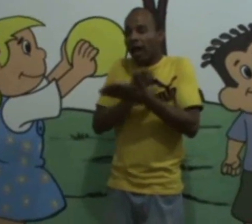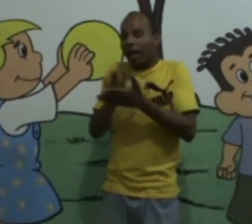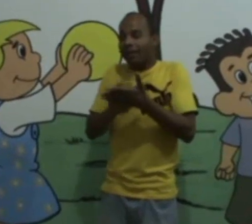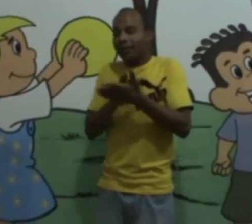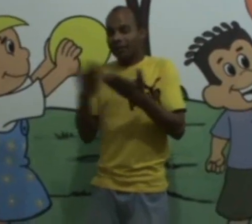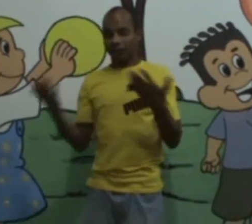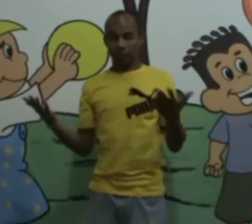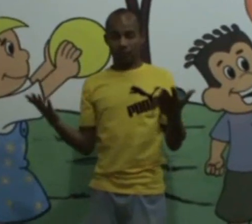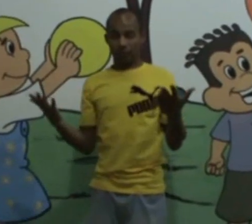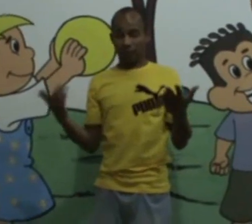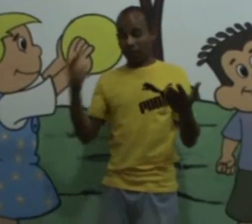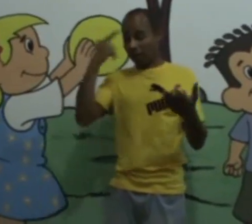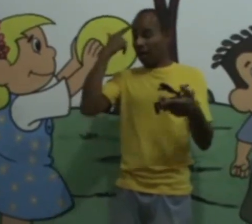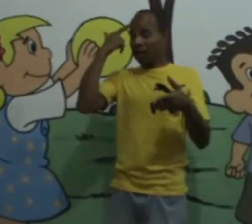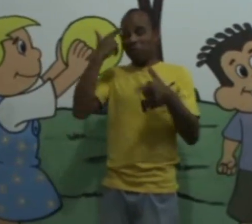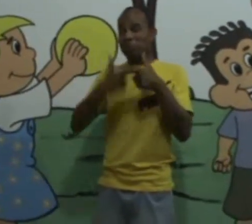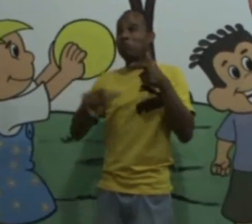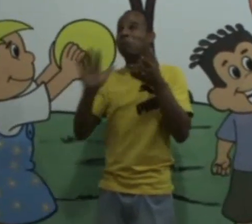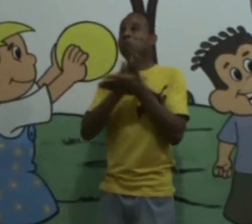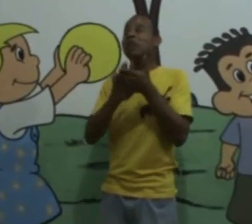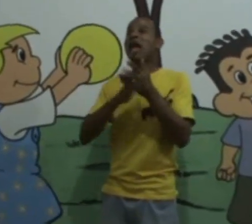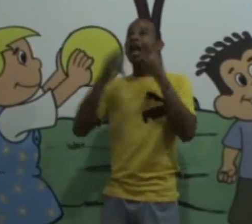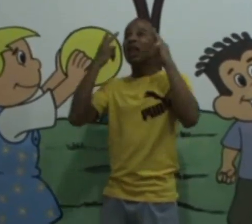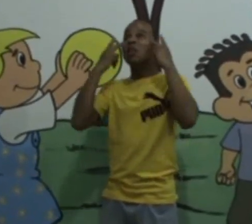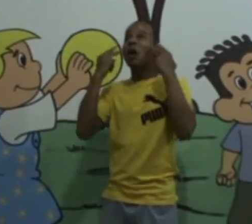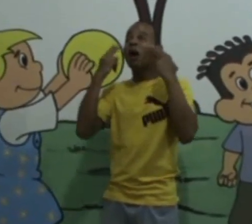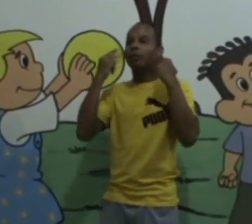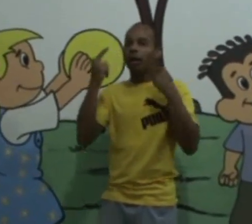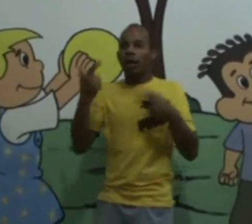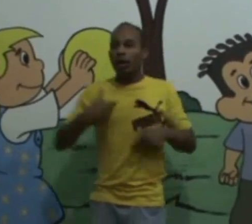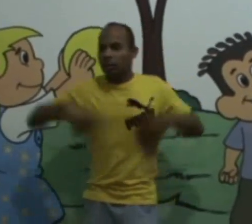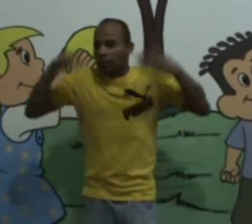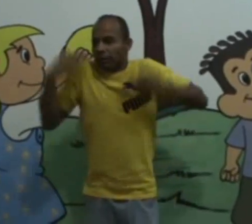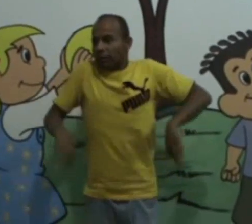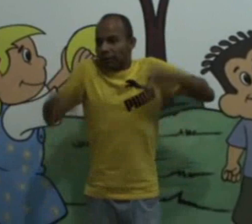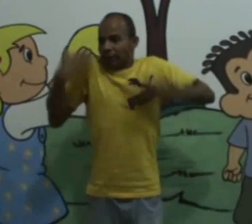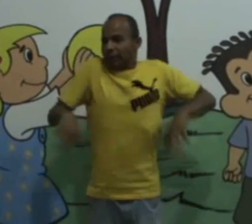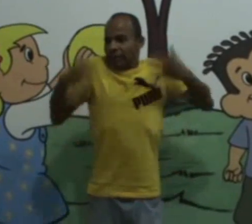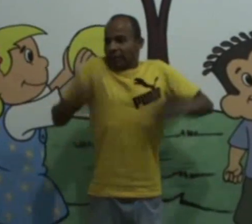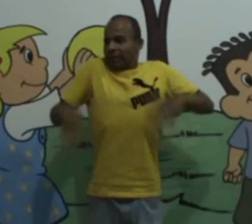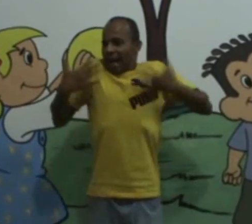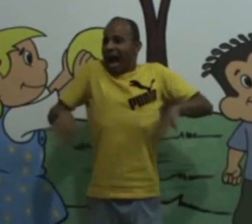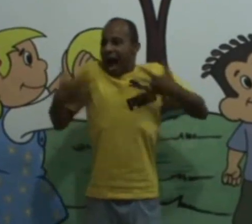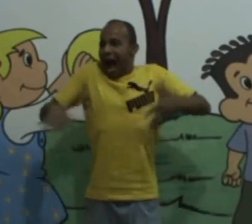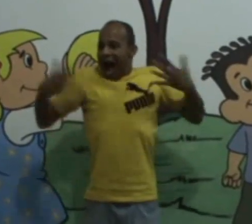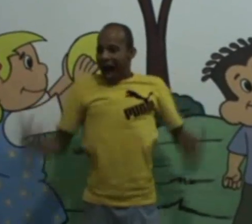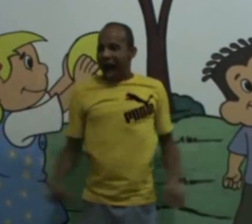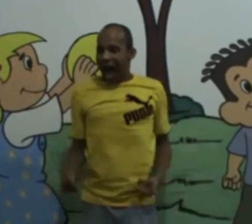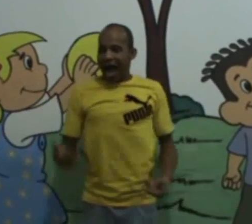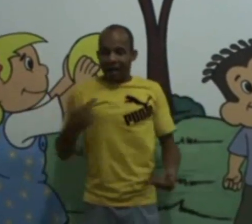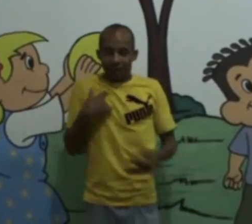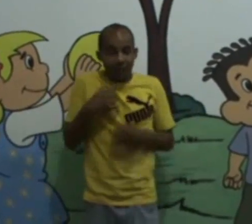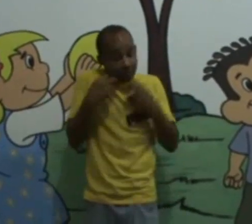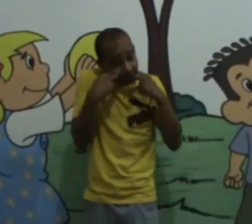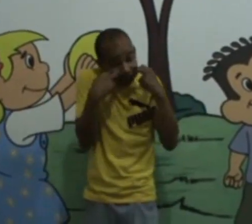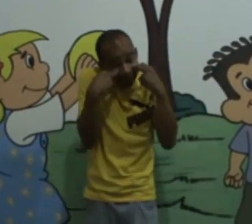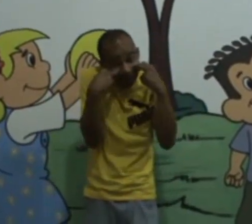alguém pode ficar sem vontade de fazer xixi, sem nem pensar no problema? Eu estava ficando